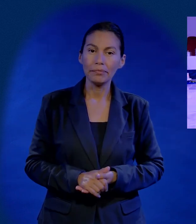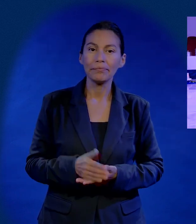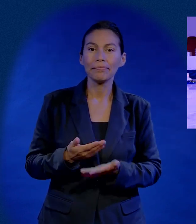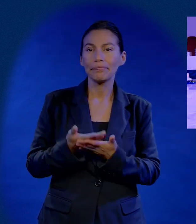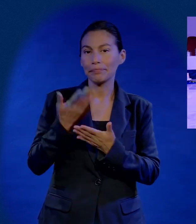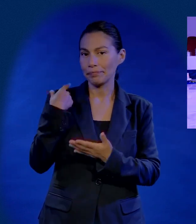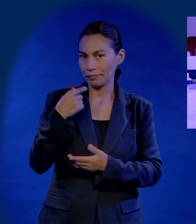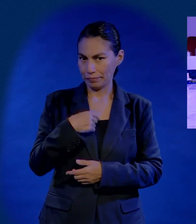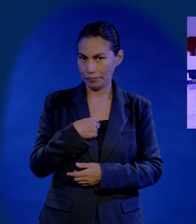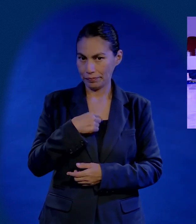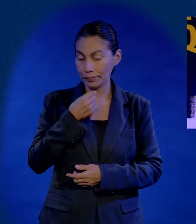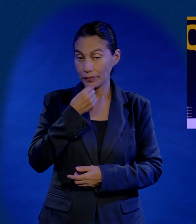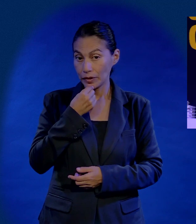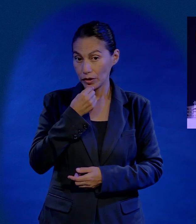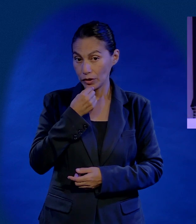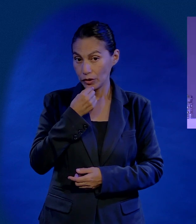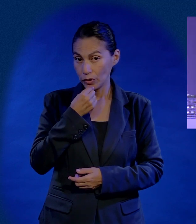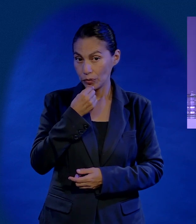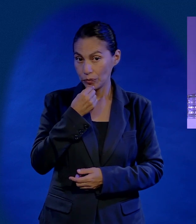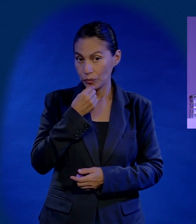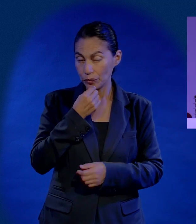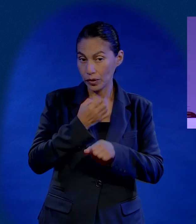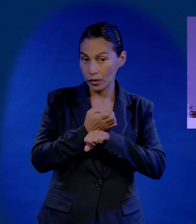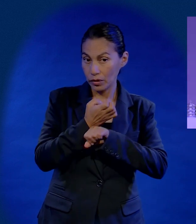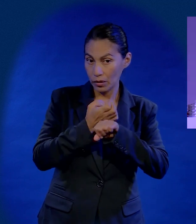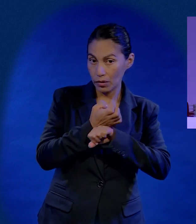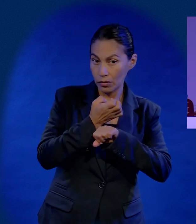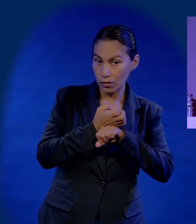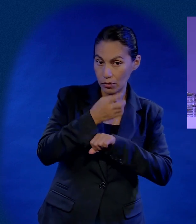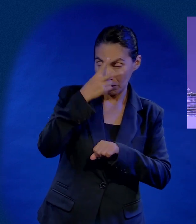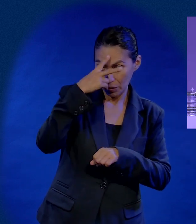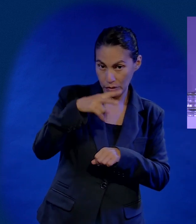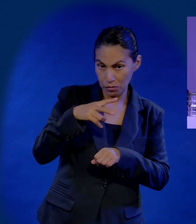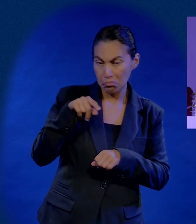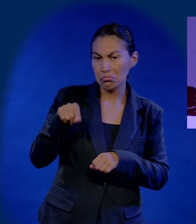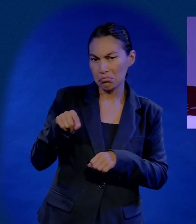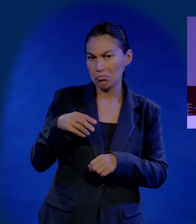Una parte de mi niñez la viví en el Estado de México.